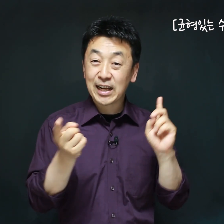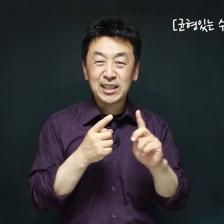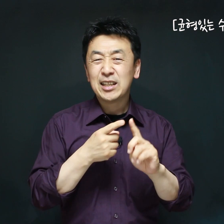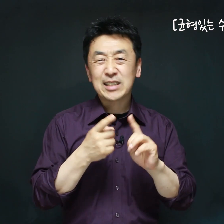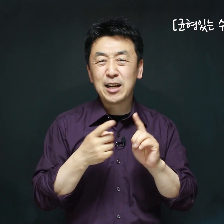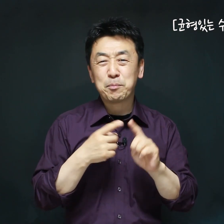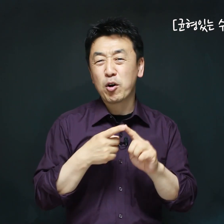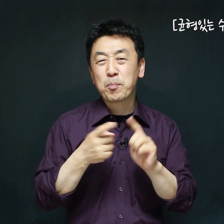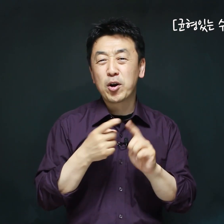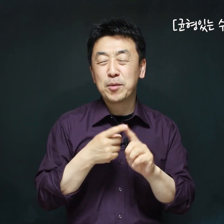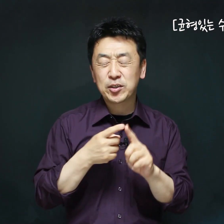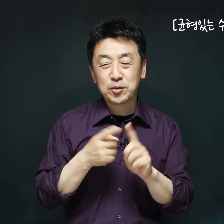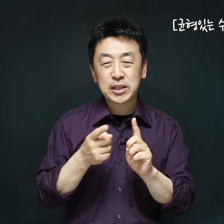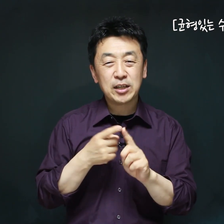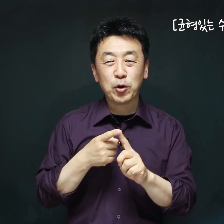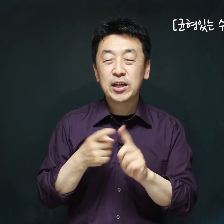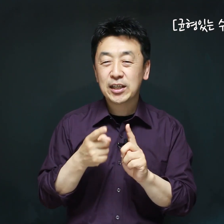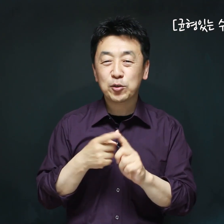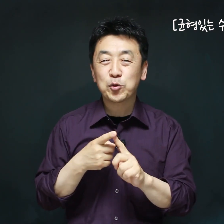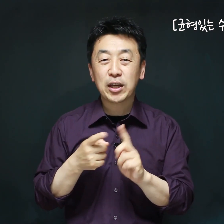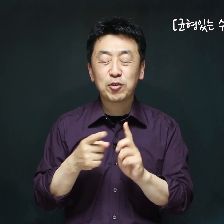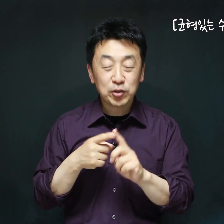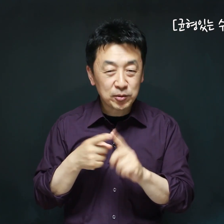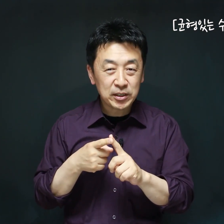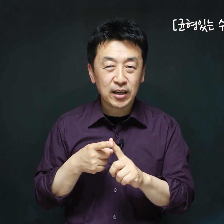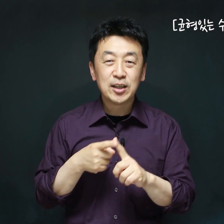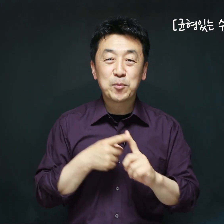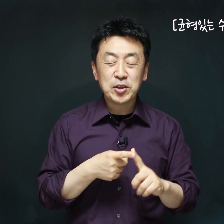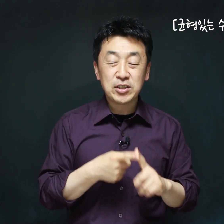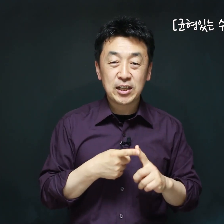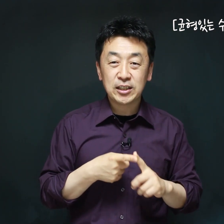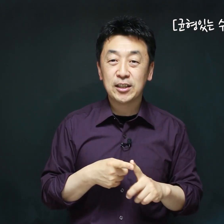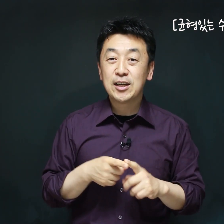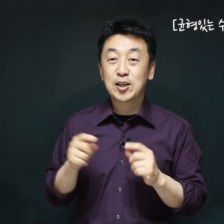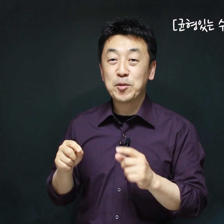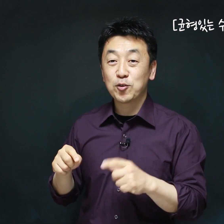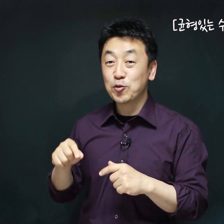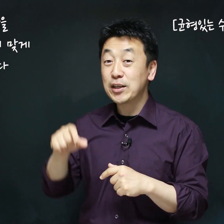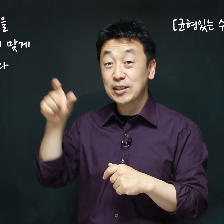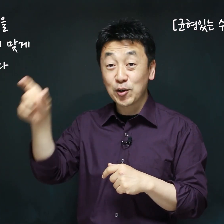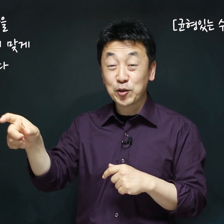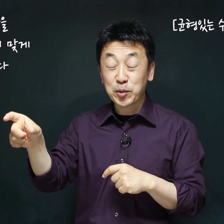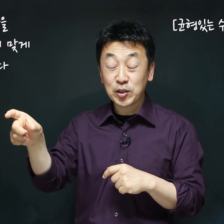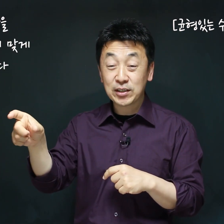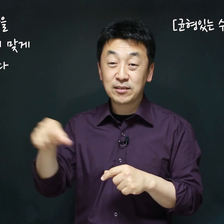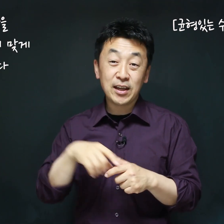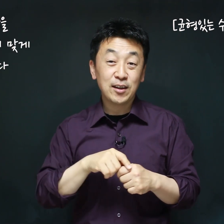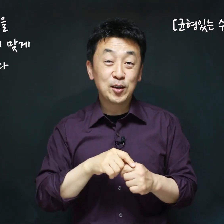잘 버벅버벅 하면서 잘 원활하게 소통이 안 되고 있습니다, 뭐 이런 이야기를 그러면 수화라는 언어로 번역했을 때,